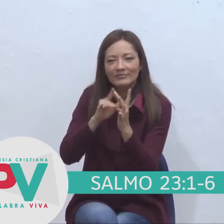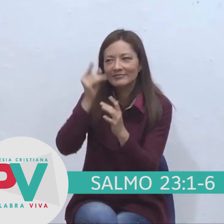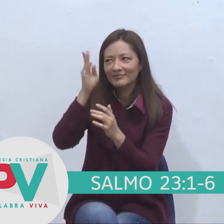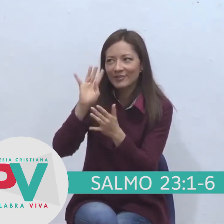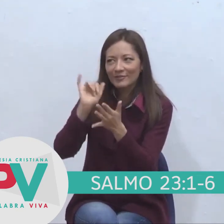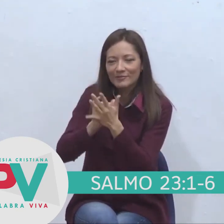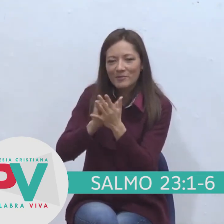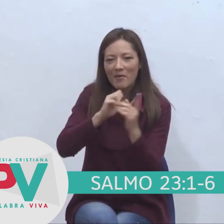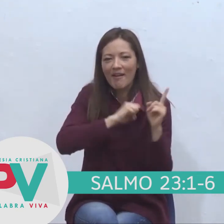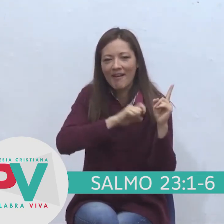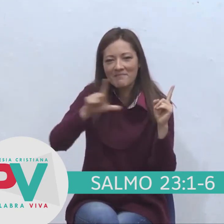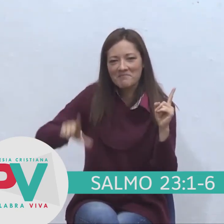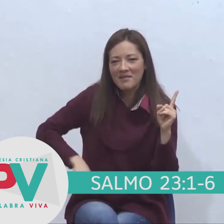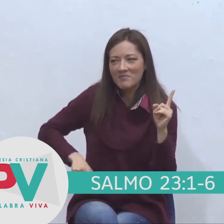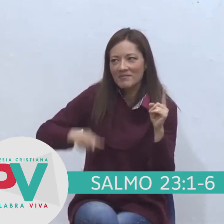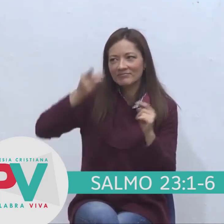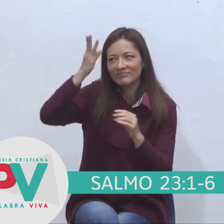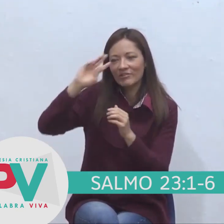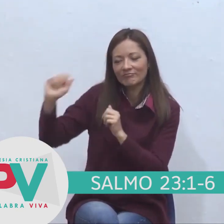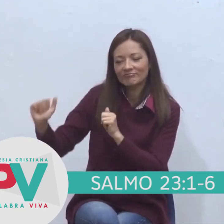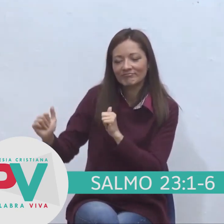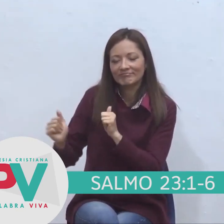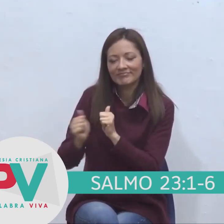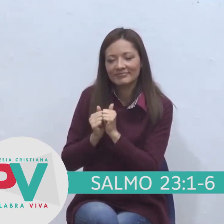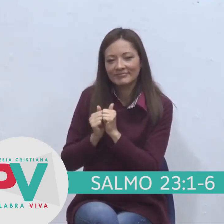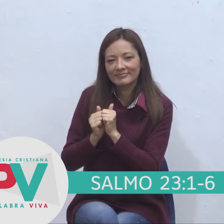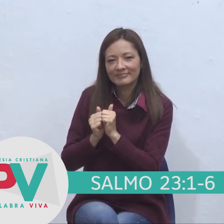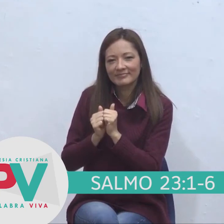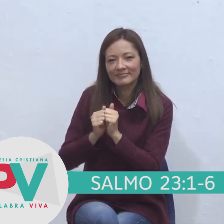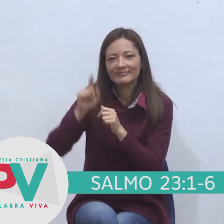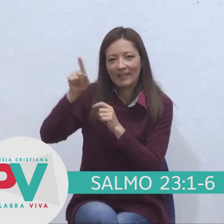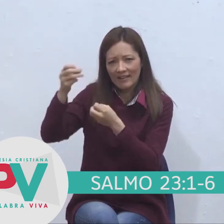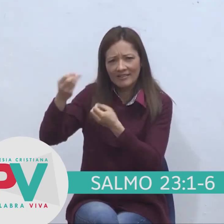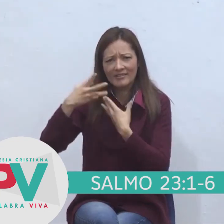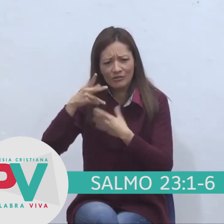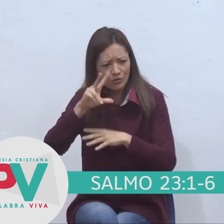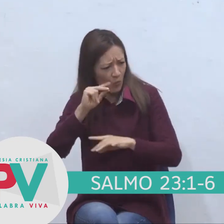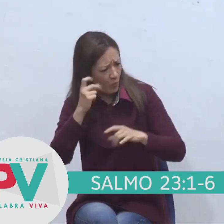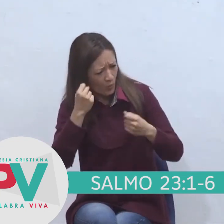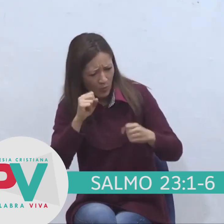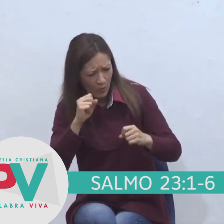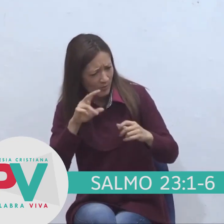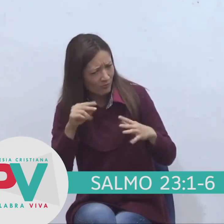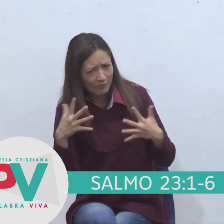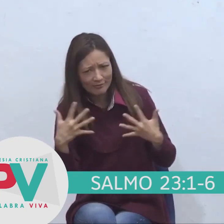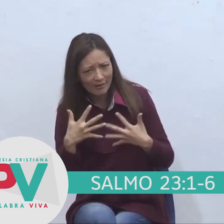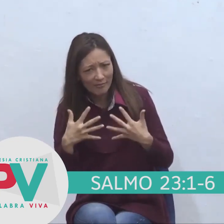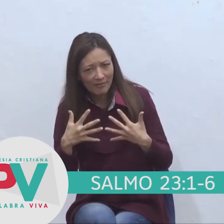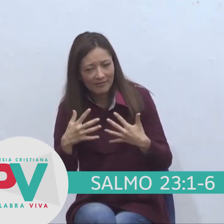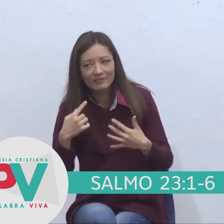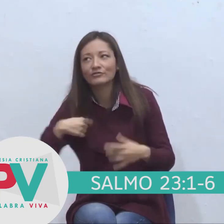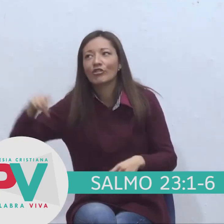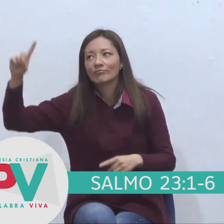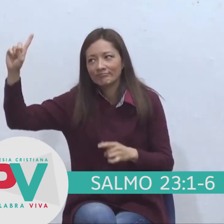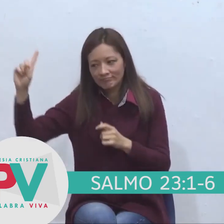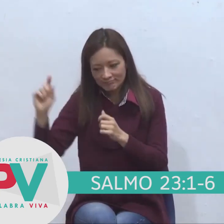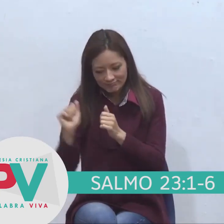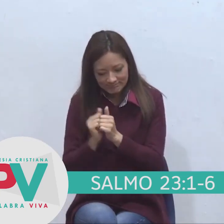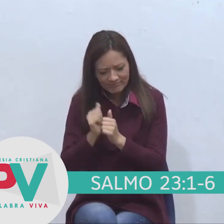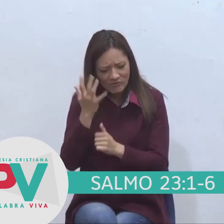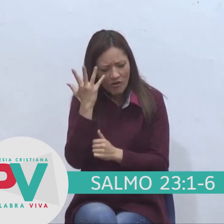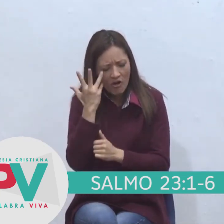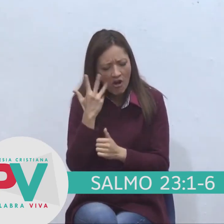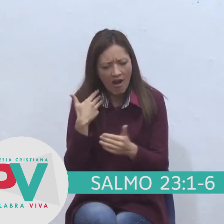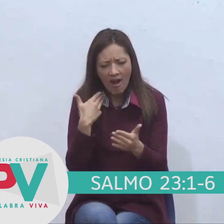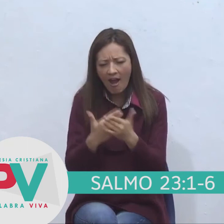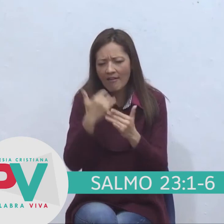el Emanuel, el Dios con nosotros. Él nos dijo, no se preocupen, no teman. He aquí, yo estaré con ustedes todos los